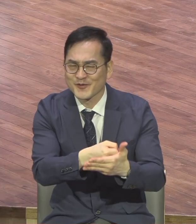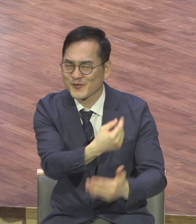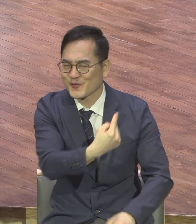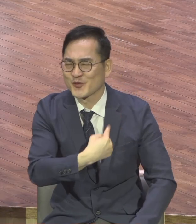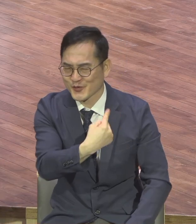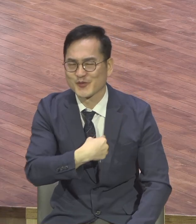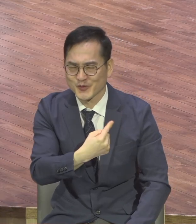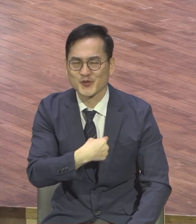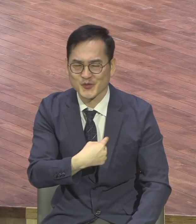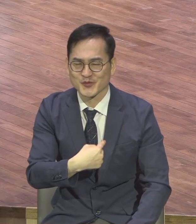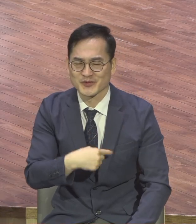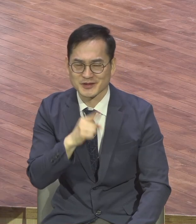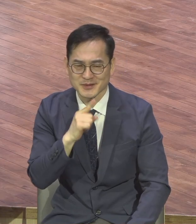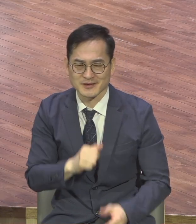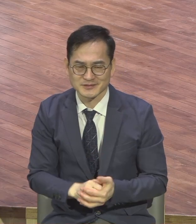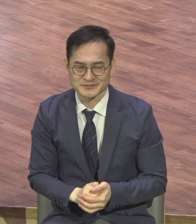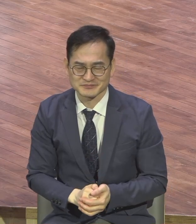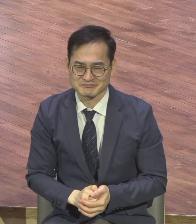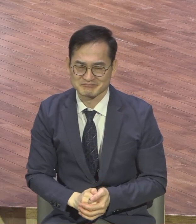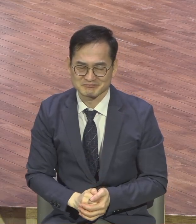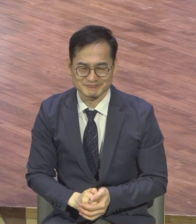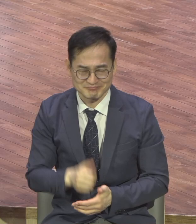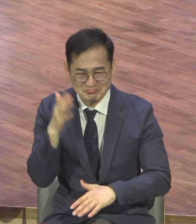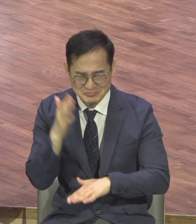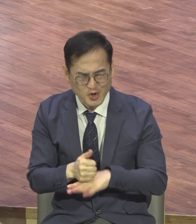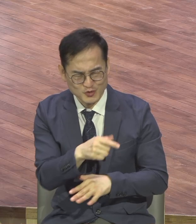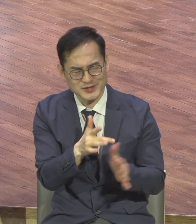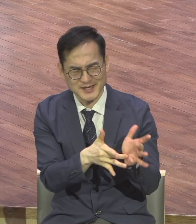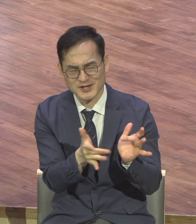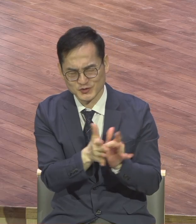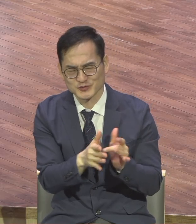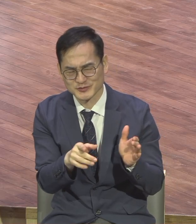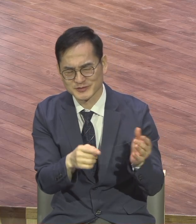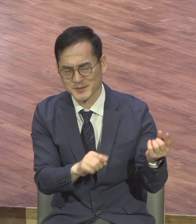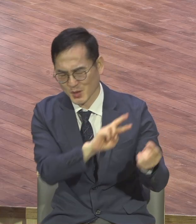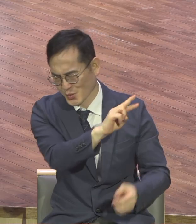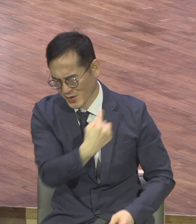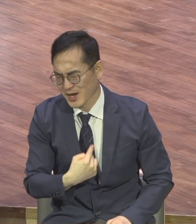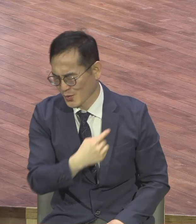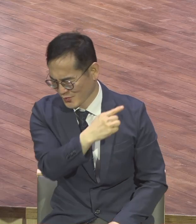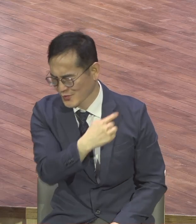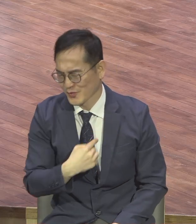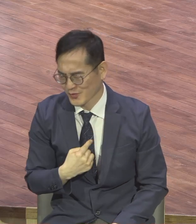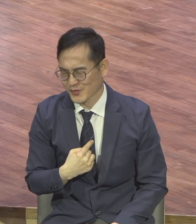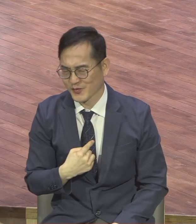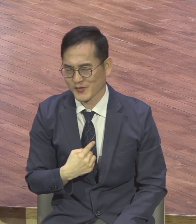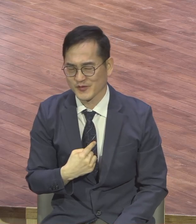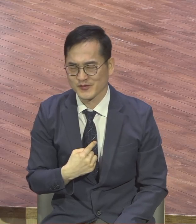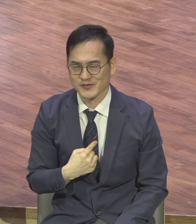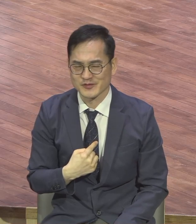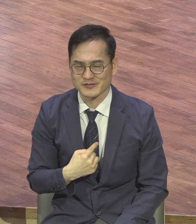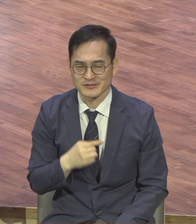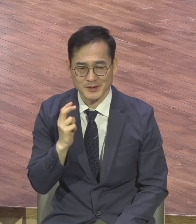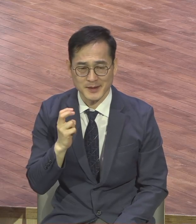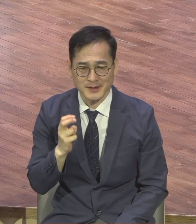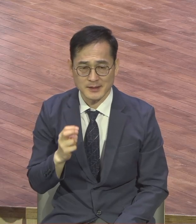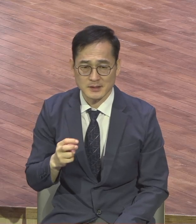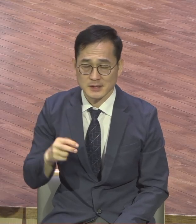것입니다. 그래서요 결국은 저들이 예수 믿게 돼요. 지금 아 우리 정문희 선교사님 뭐요? 러시아 그